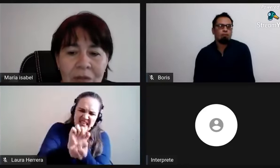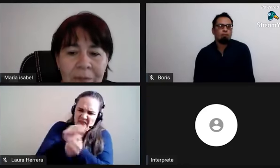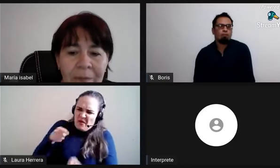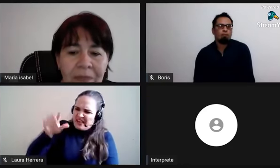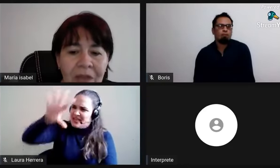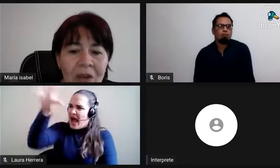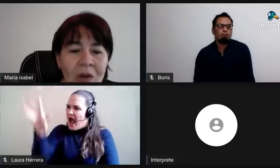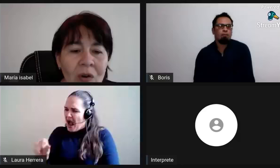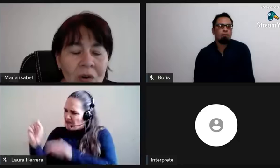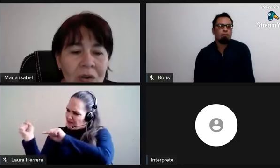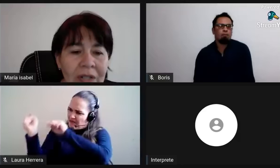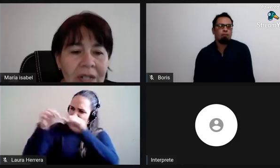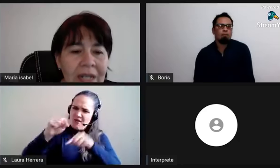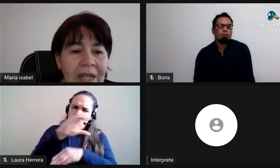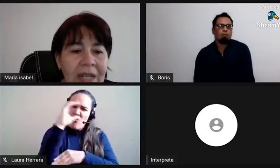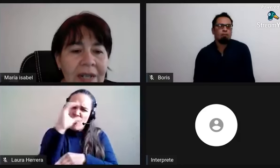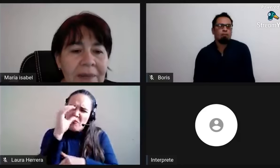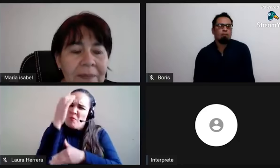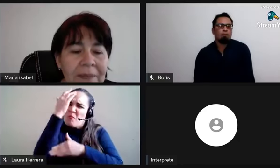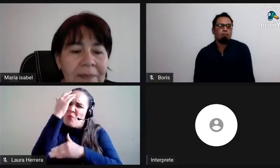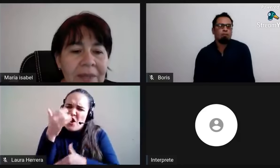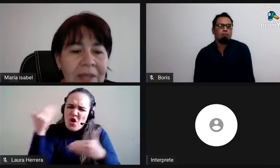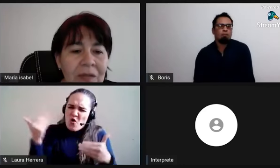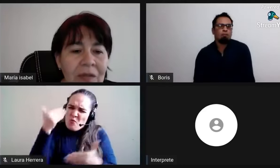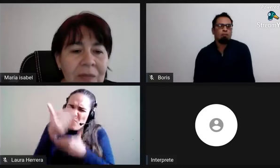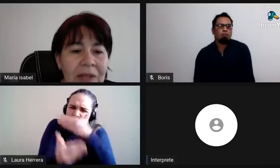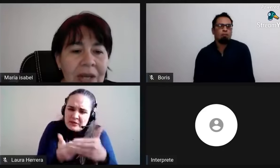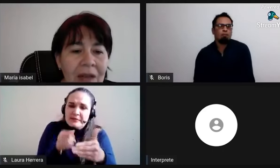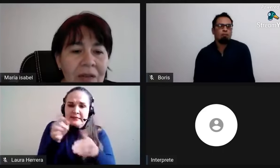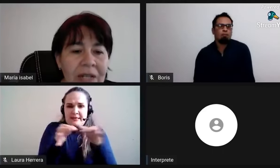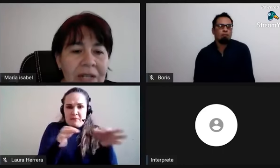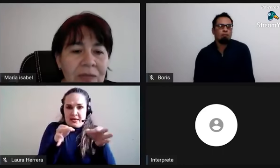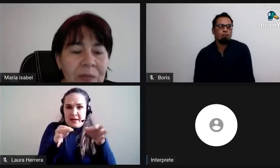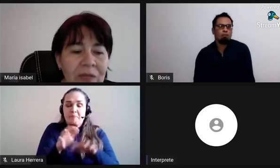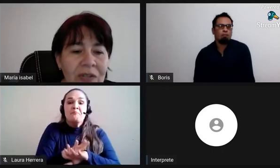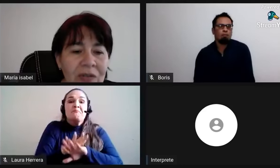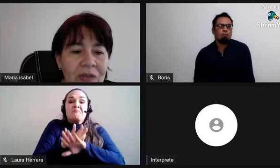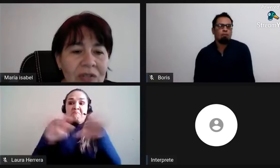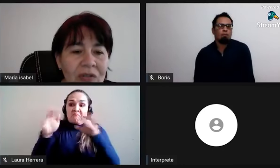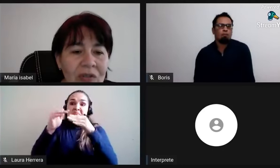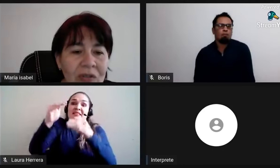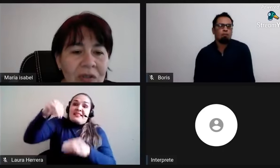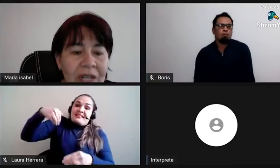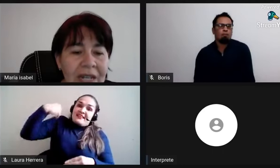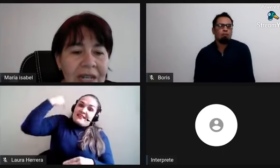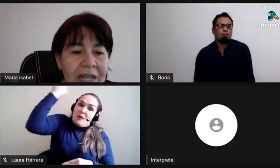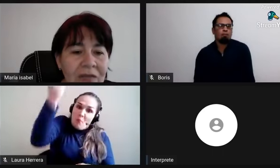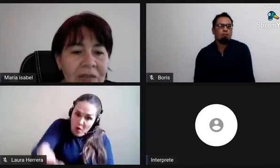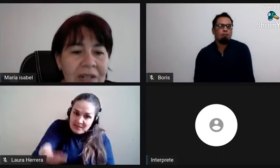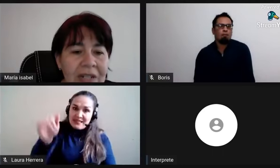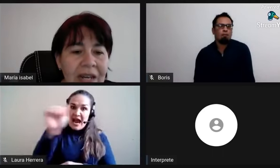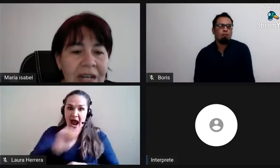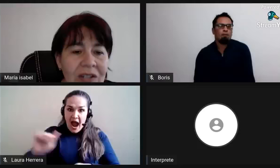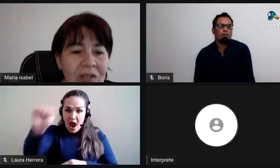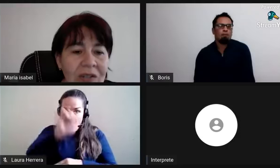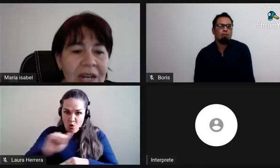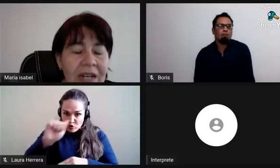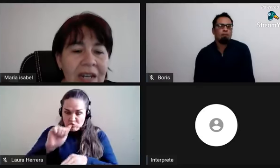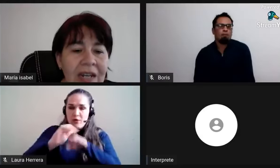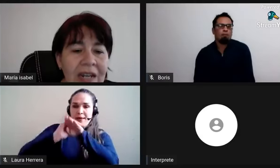transmisión con un invitado que es un profesor de sociología de la Universidad Nacional que